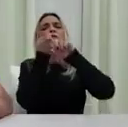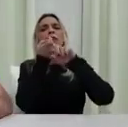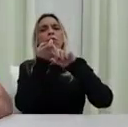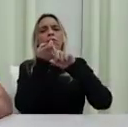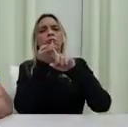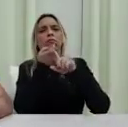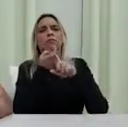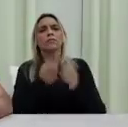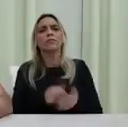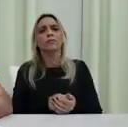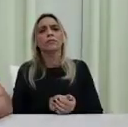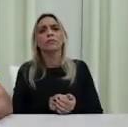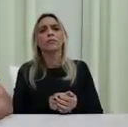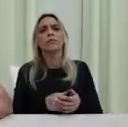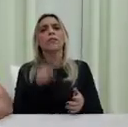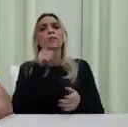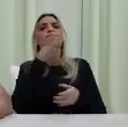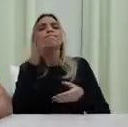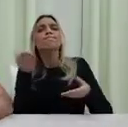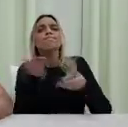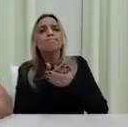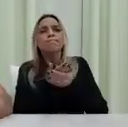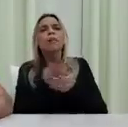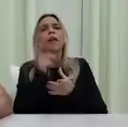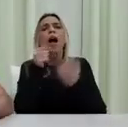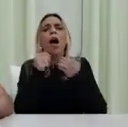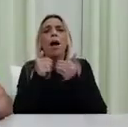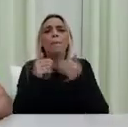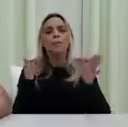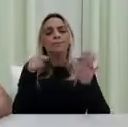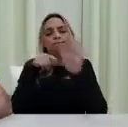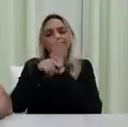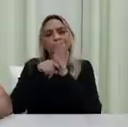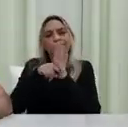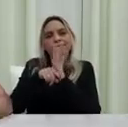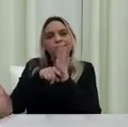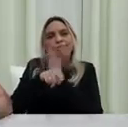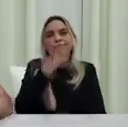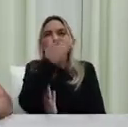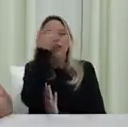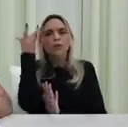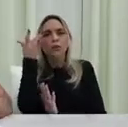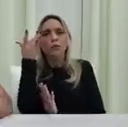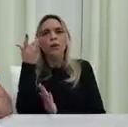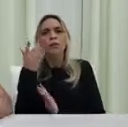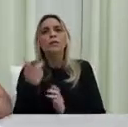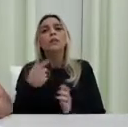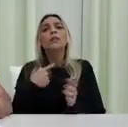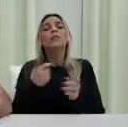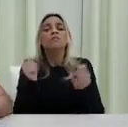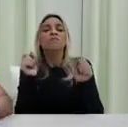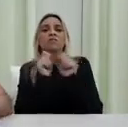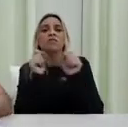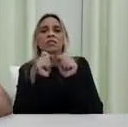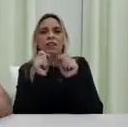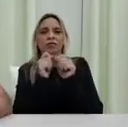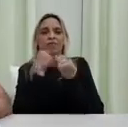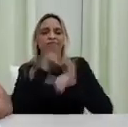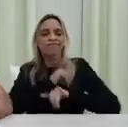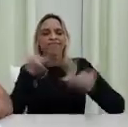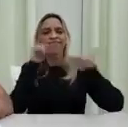dele aquele inquérito, né, que foi aberto para investigar as pessoas que porventura estivessem fazendo fake news, e também